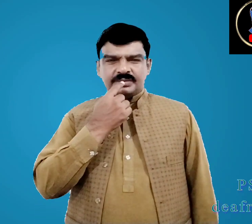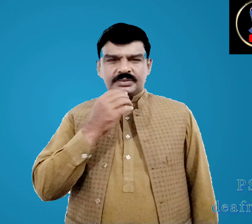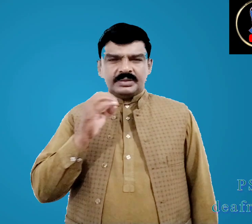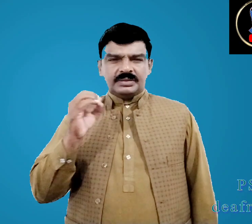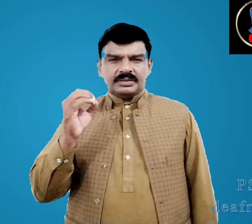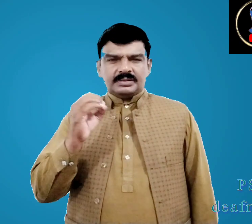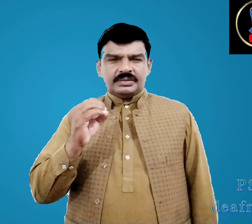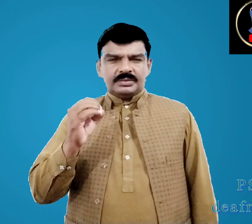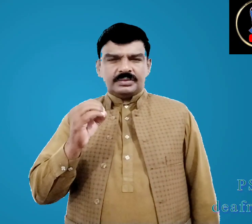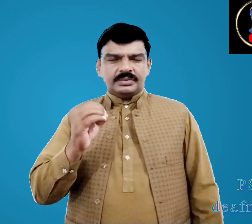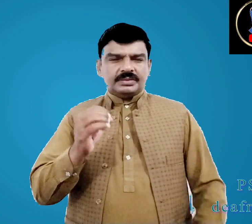सुर्ख